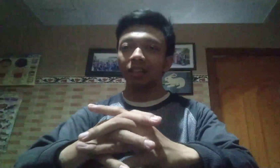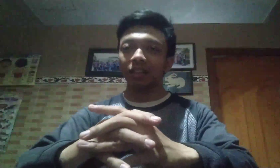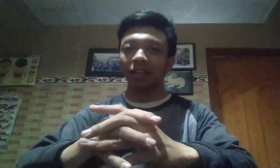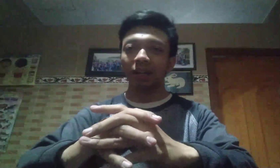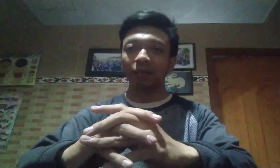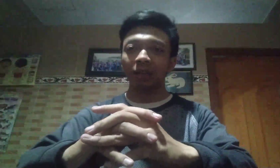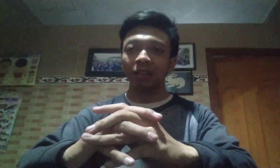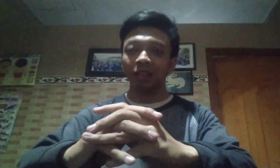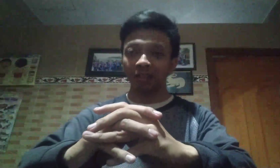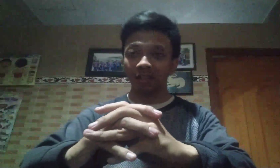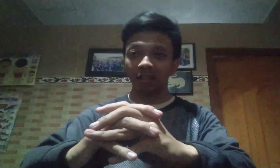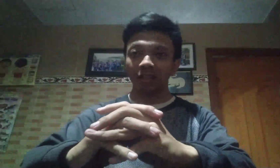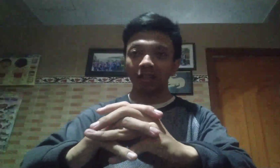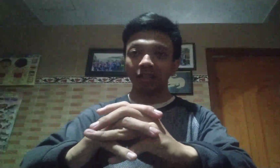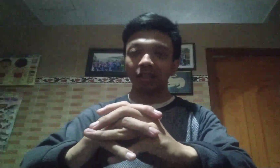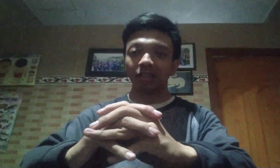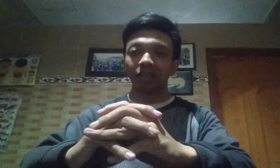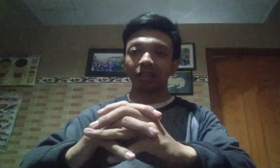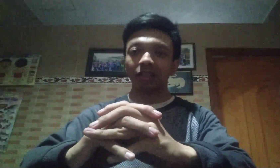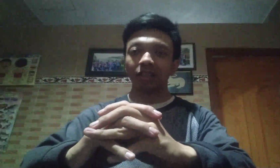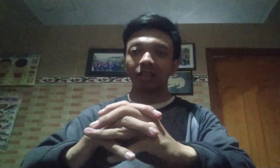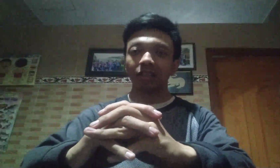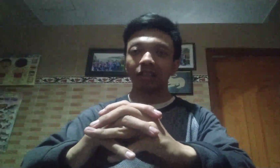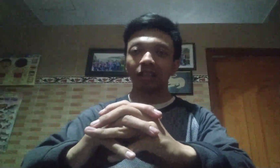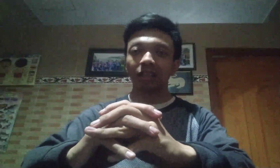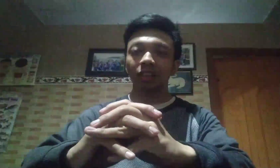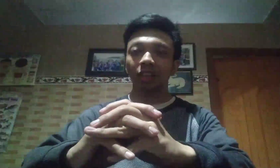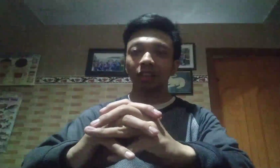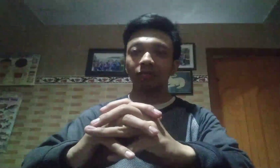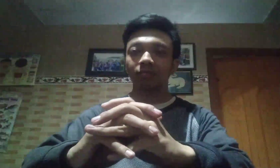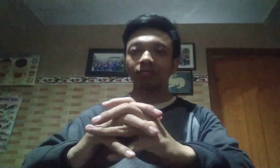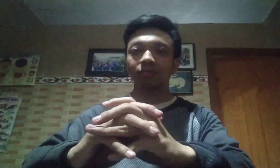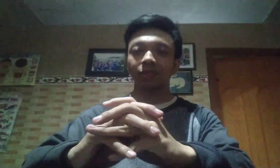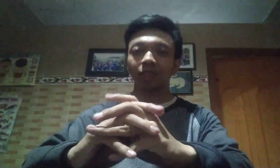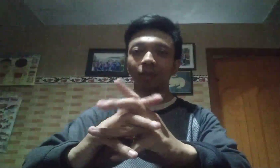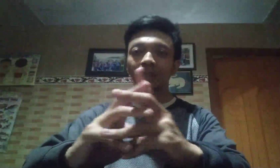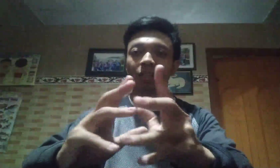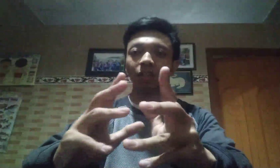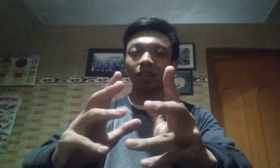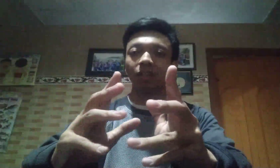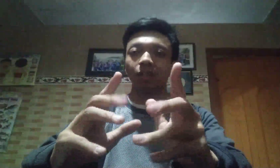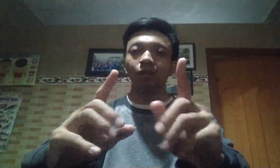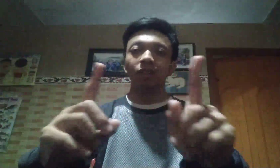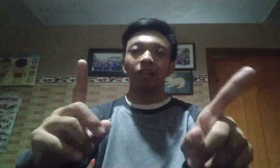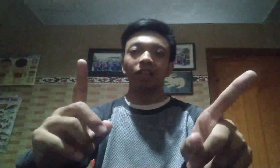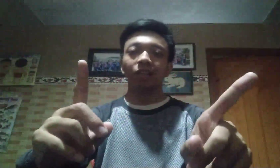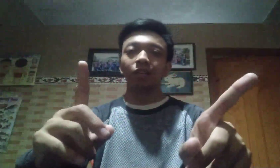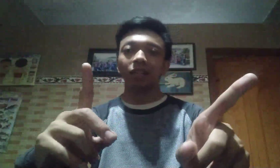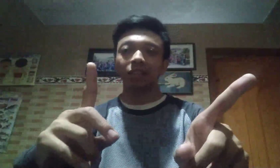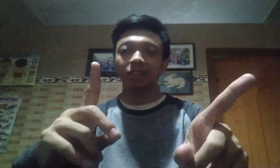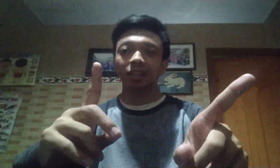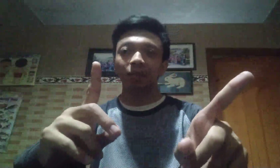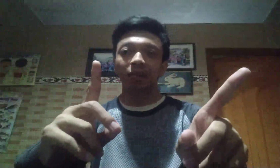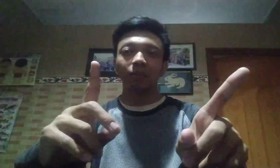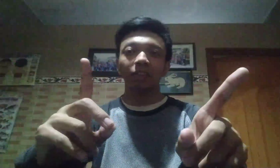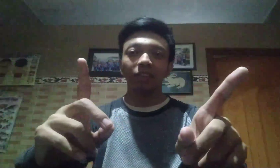Harapan dan Cita-cita Kedepannya Oh iya Ada satu lagi Yang paling penting